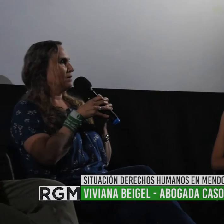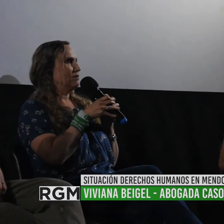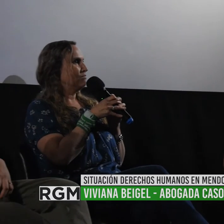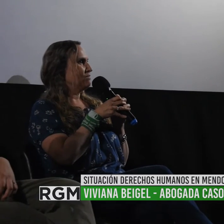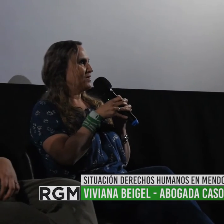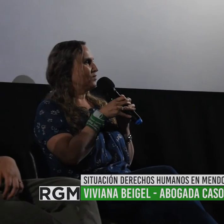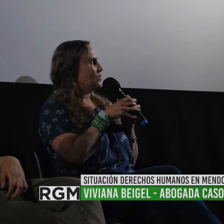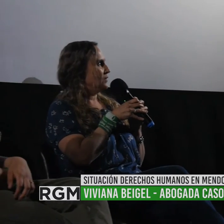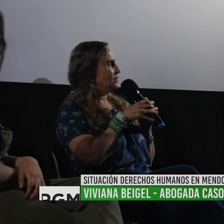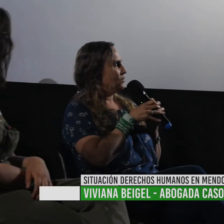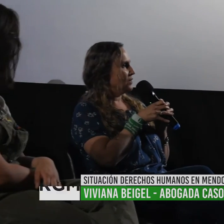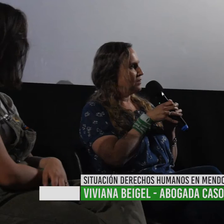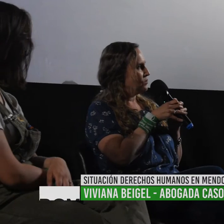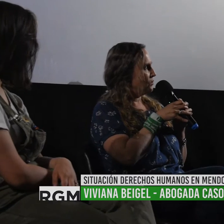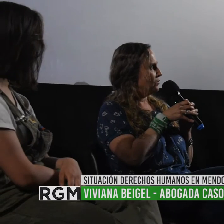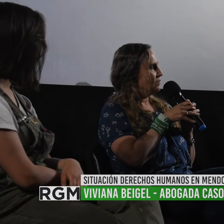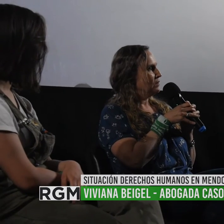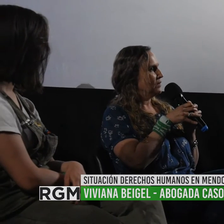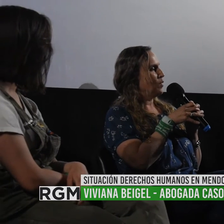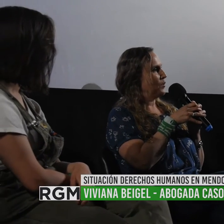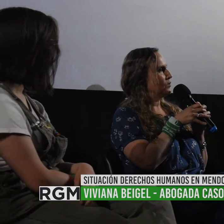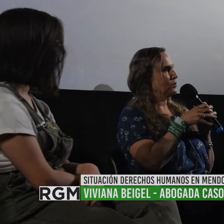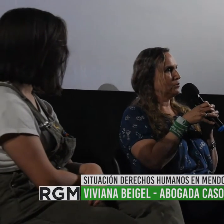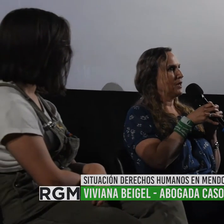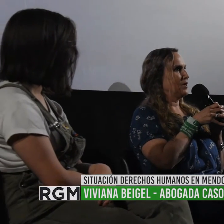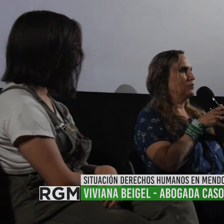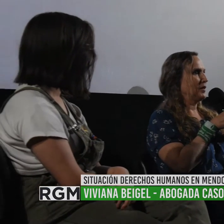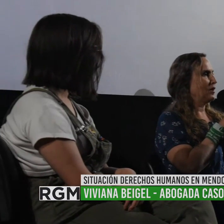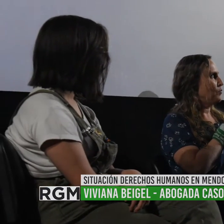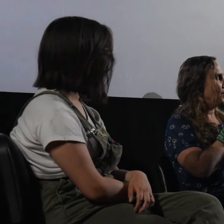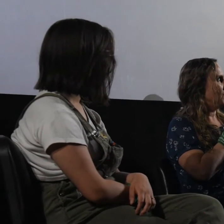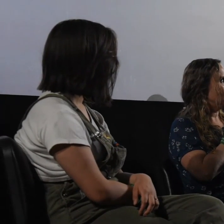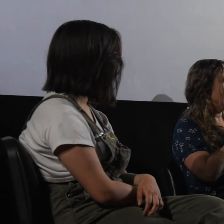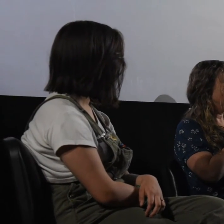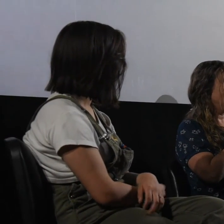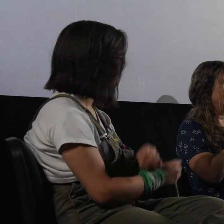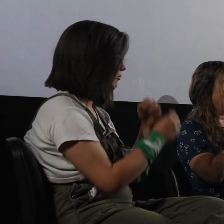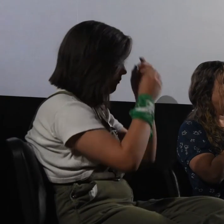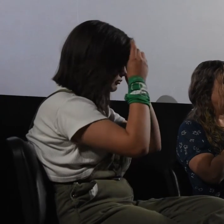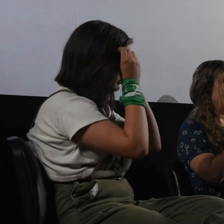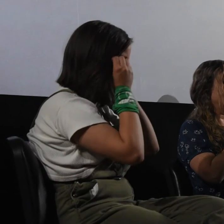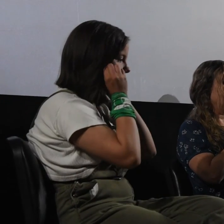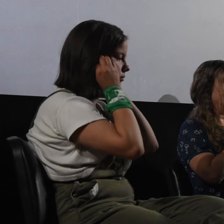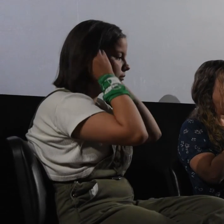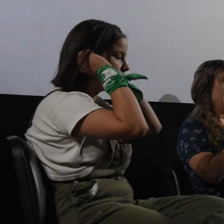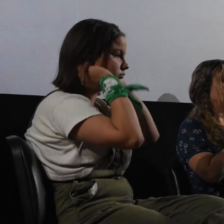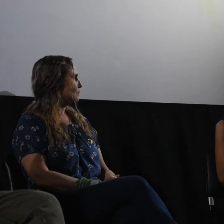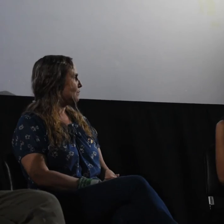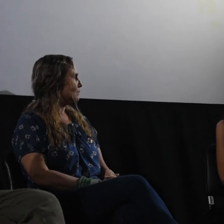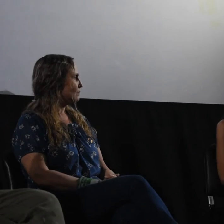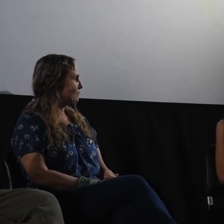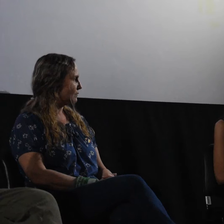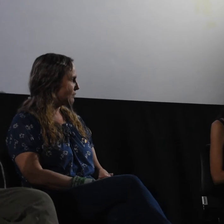centros clandestinos de detención, de la peor tortura e inhumanidad que puede haber hecho la dictadura militar en la Argentina.